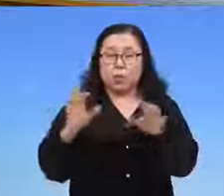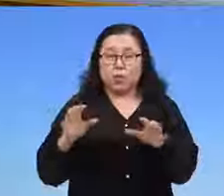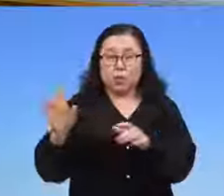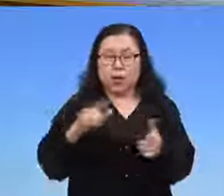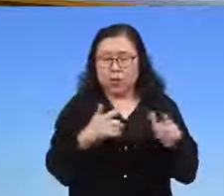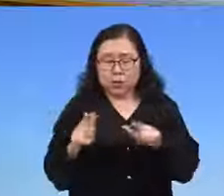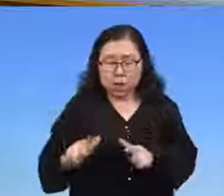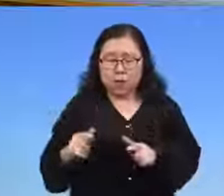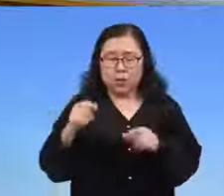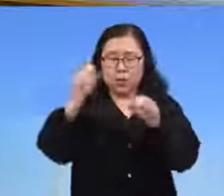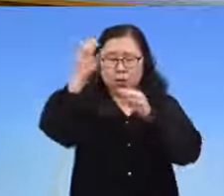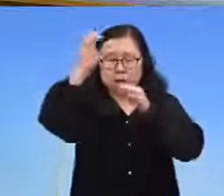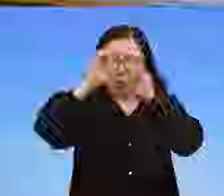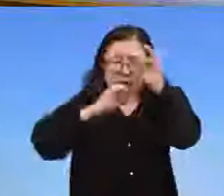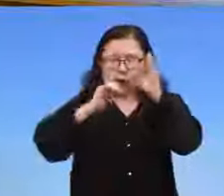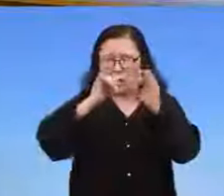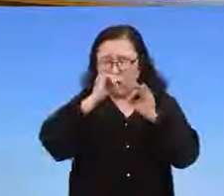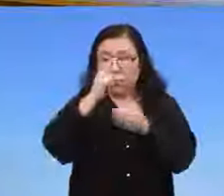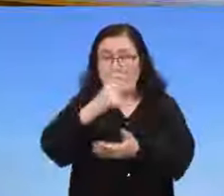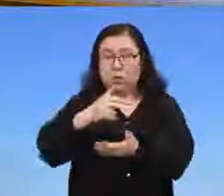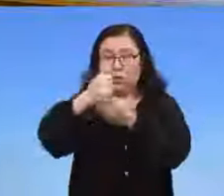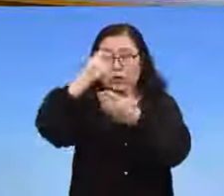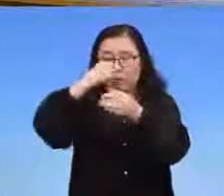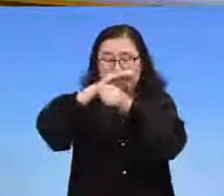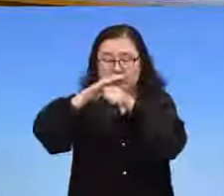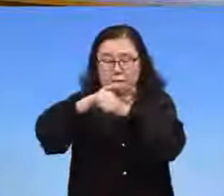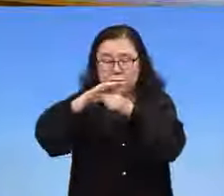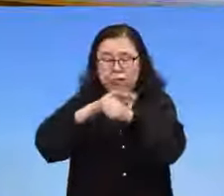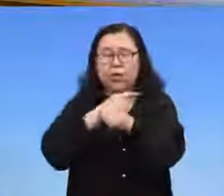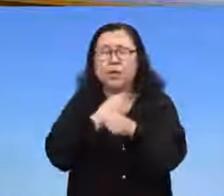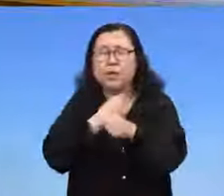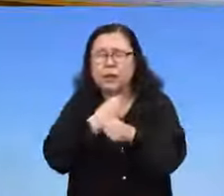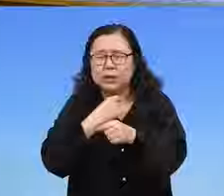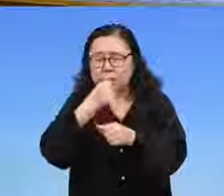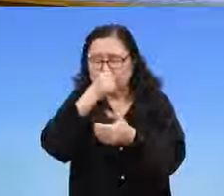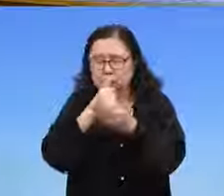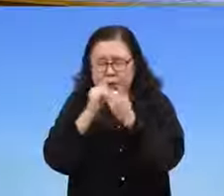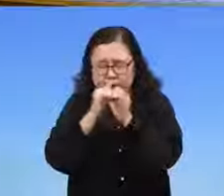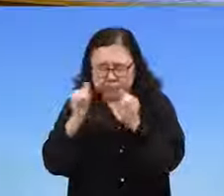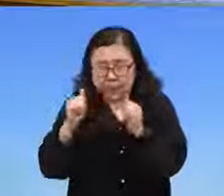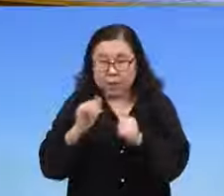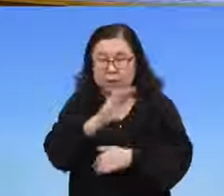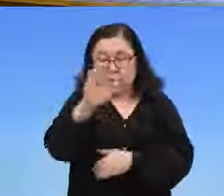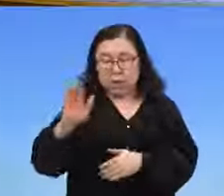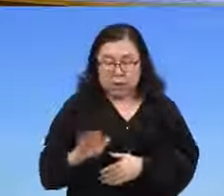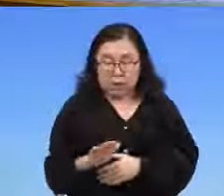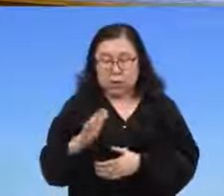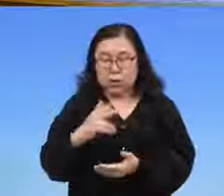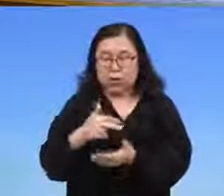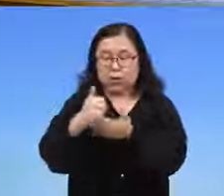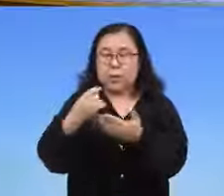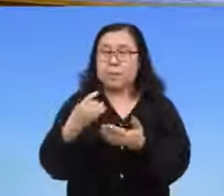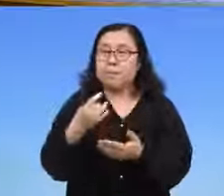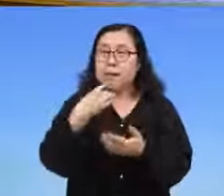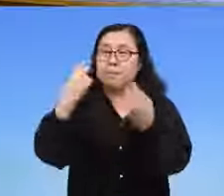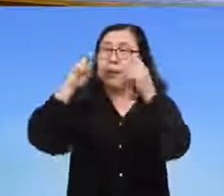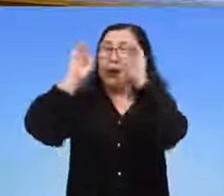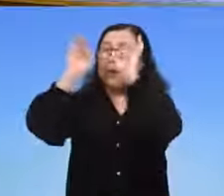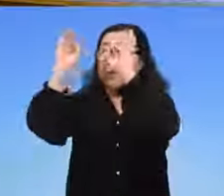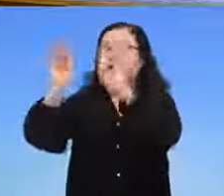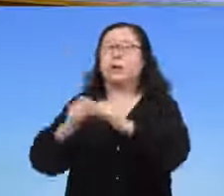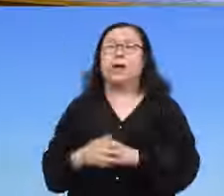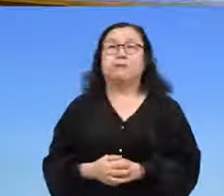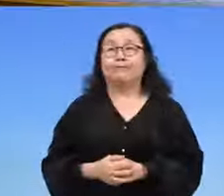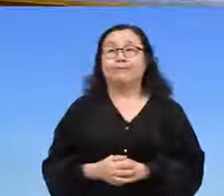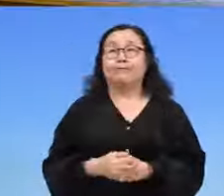하루 또 실수합니다. 주의 긍휼을 구하는 죄인입니다. 우리는 주님만